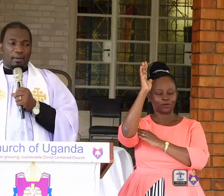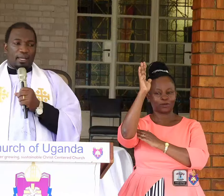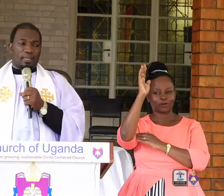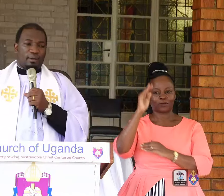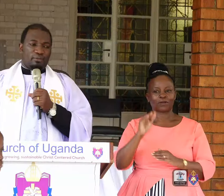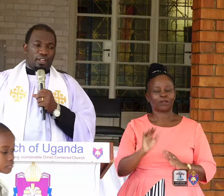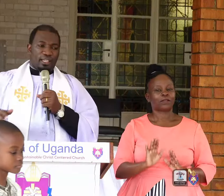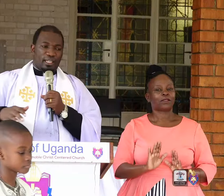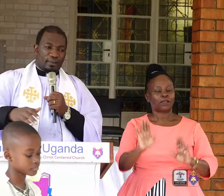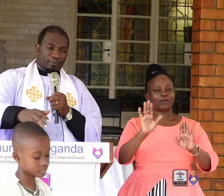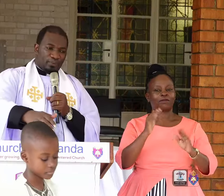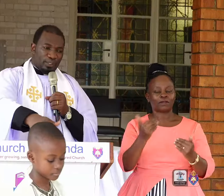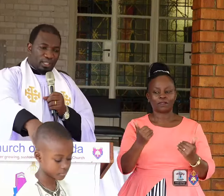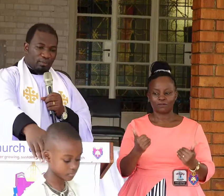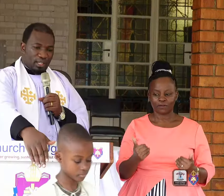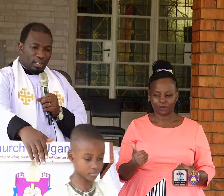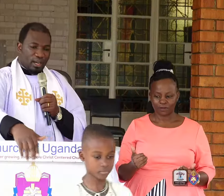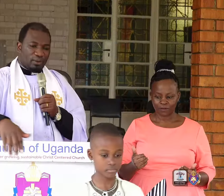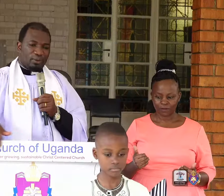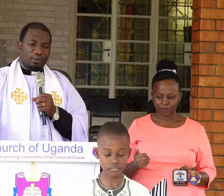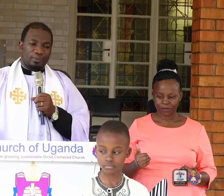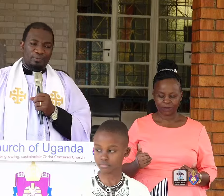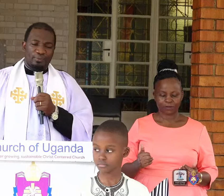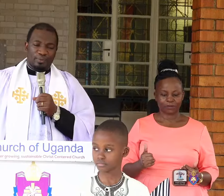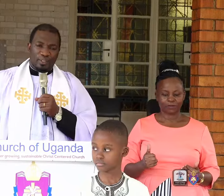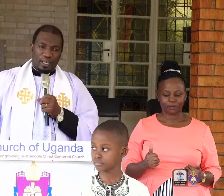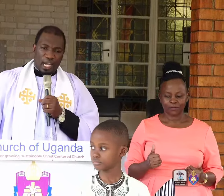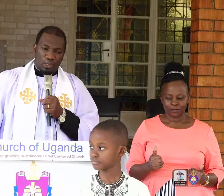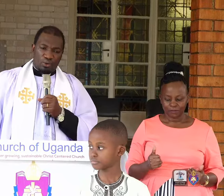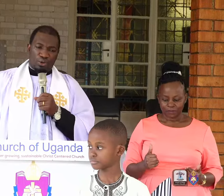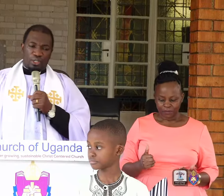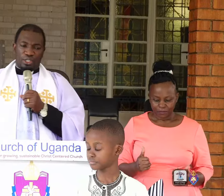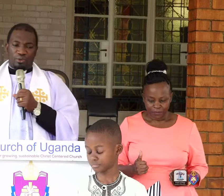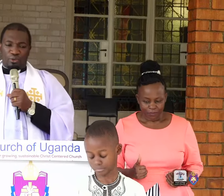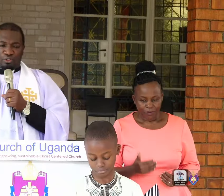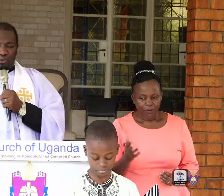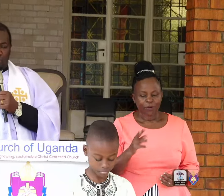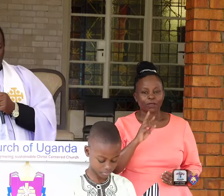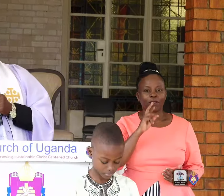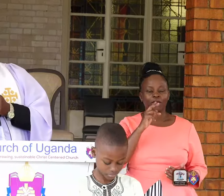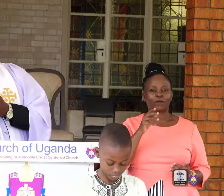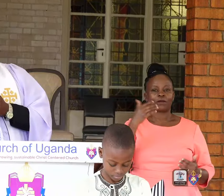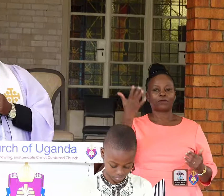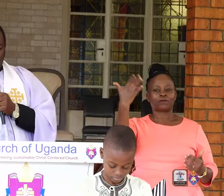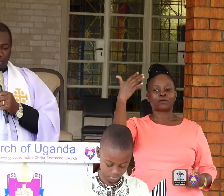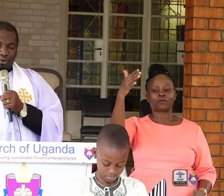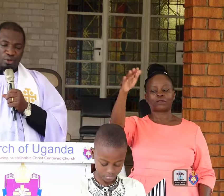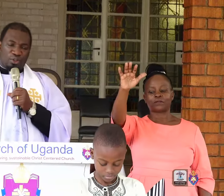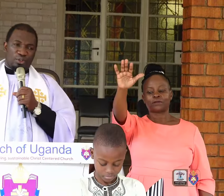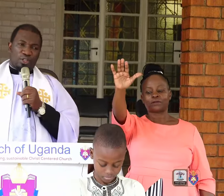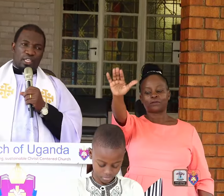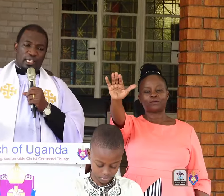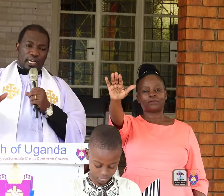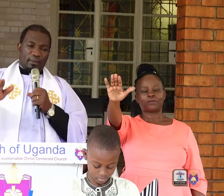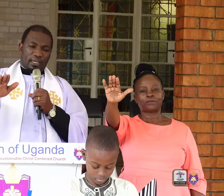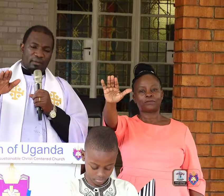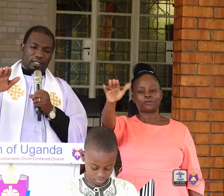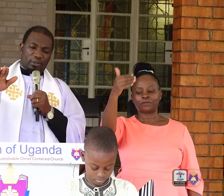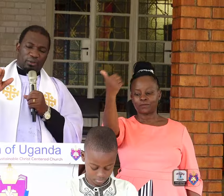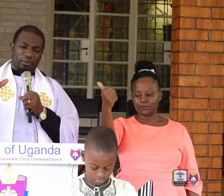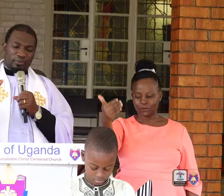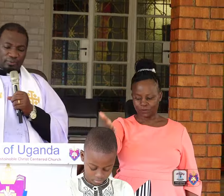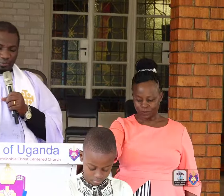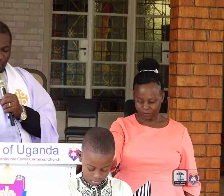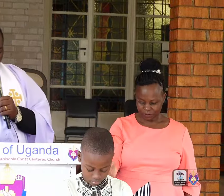temulekanga abaana bammwe. Imirirawo awo w'oli, osobola okugolola omukono gwo eri abaana